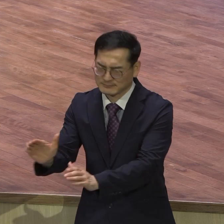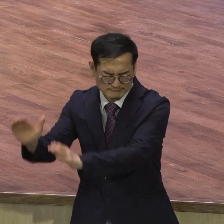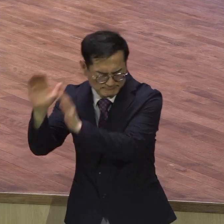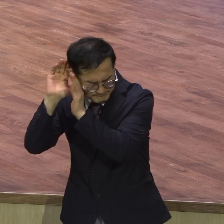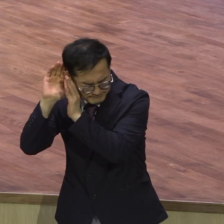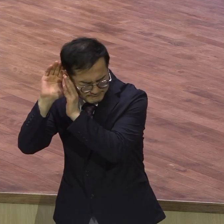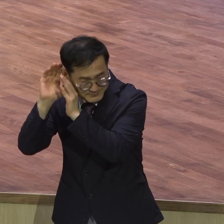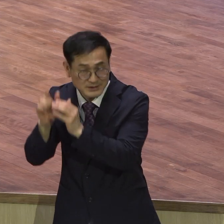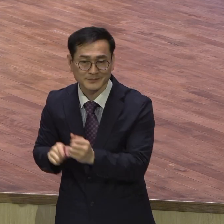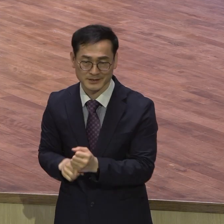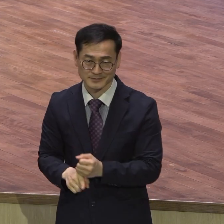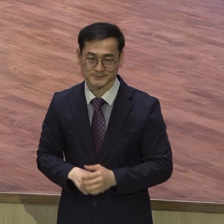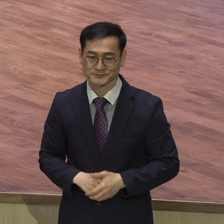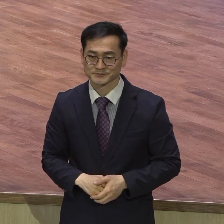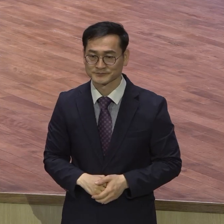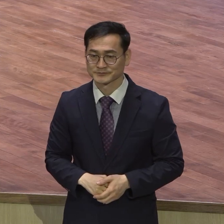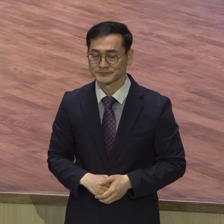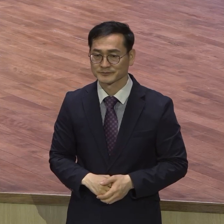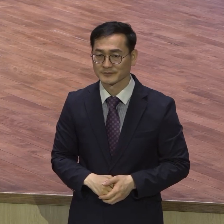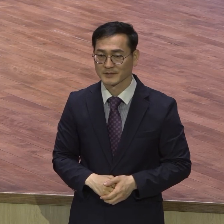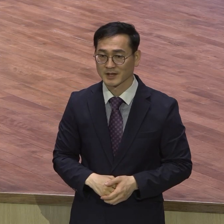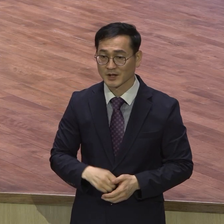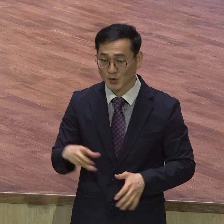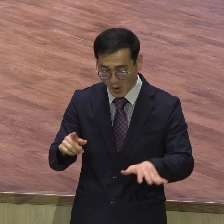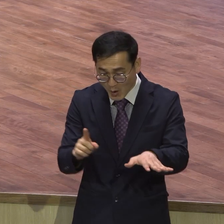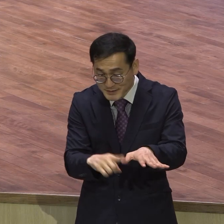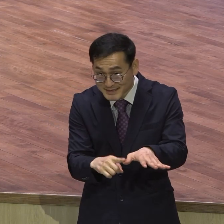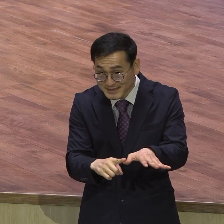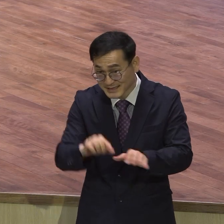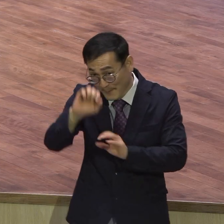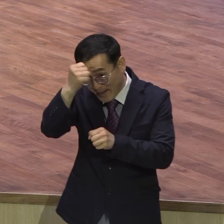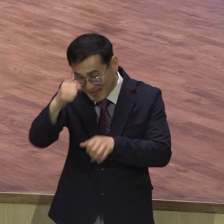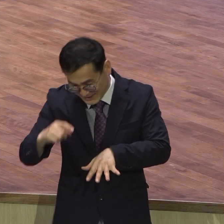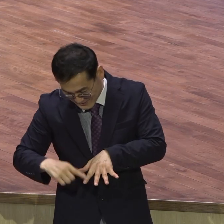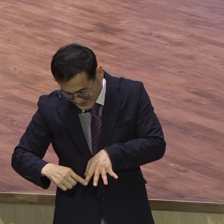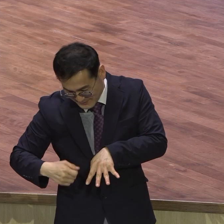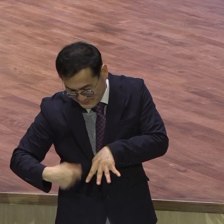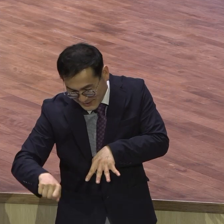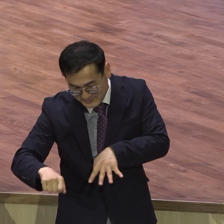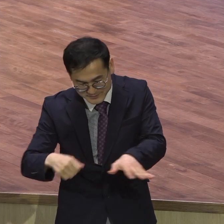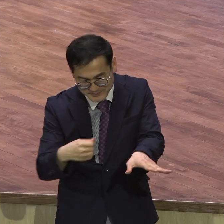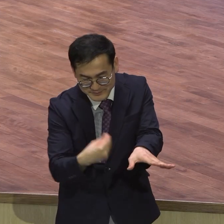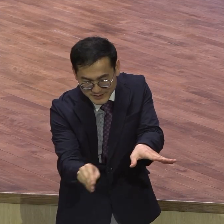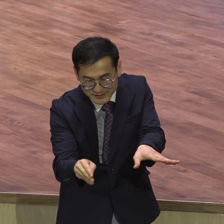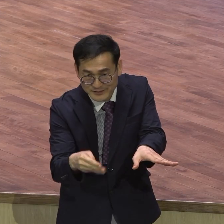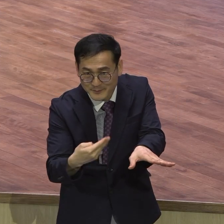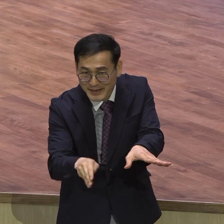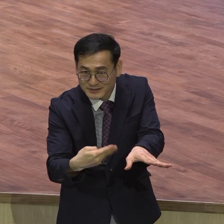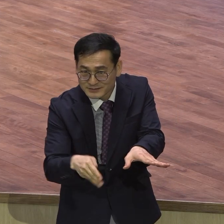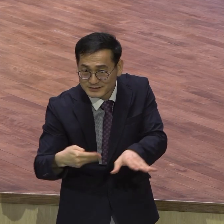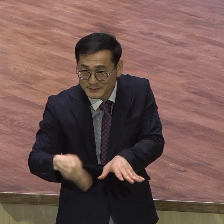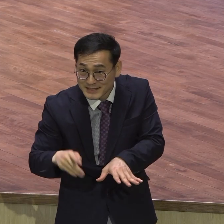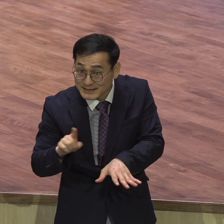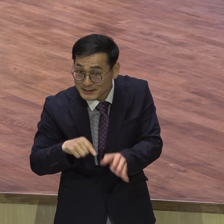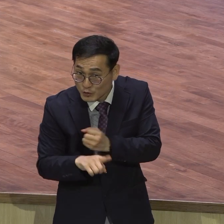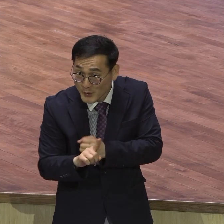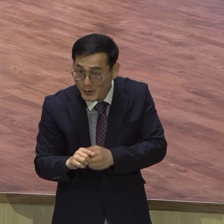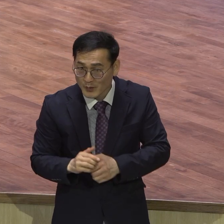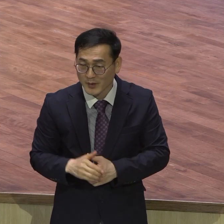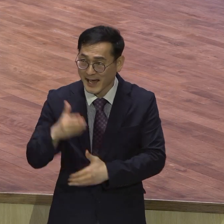삼겠다는 뜻이에요. 또 엄지손가락과 엄지발가락에 바른 것은 자신들이 들은 하나님의 말씀 있는